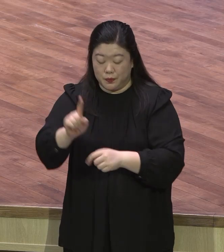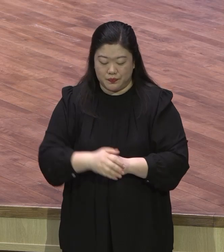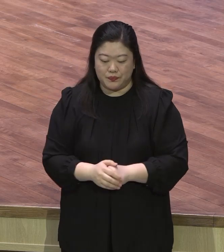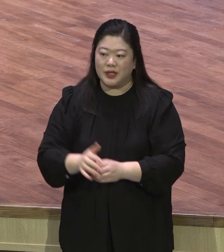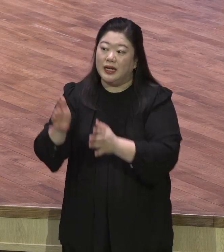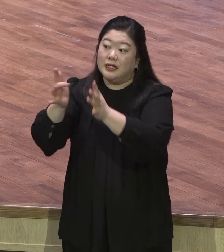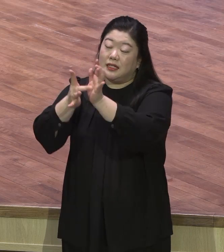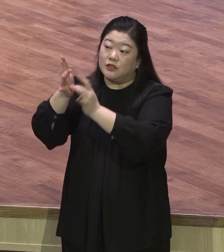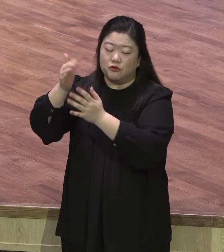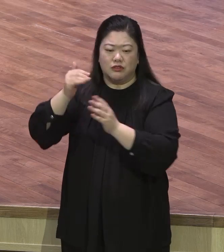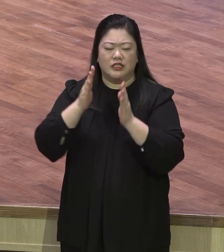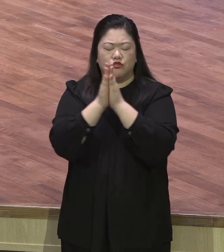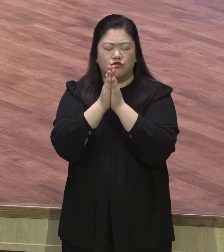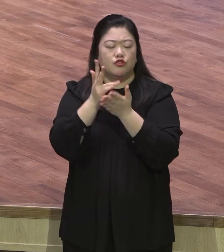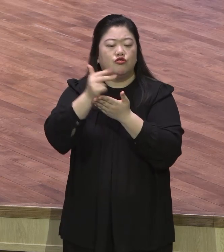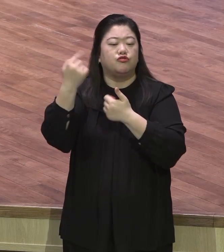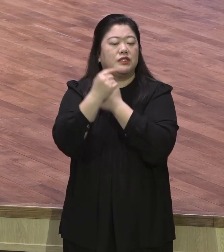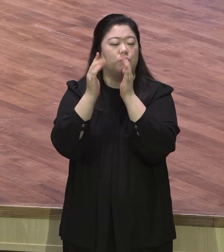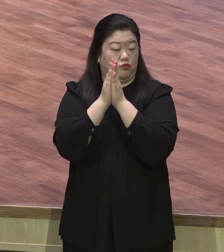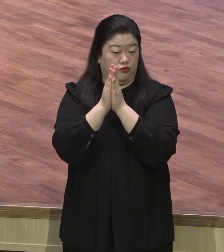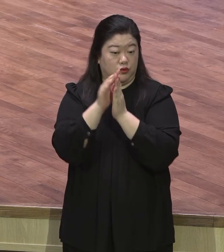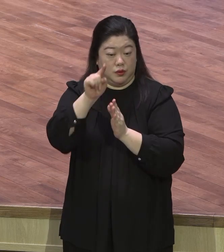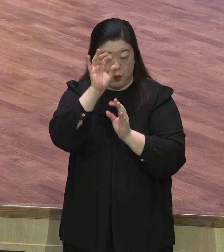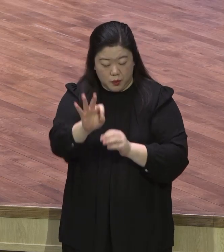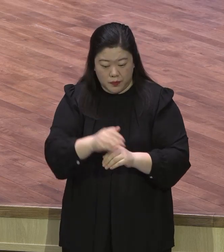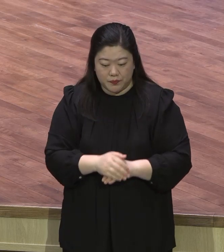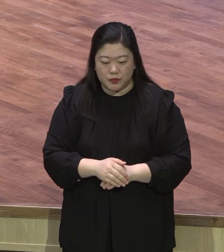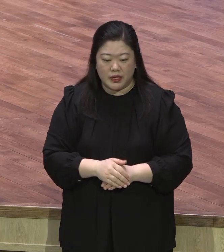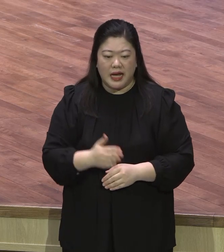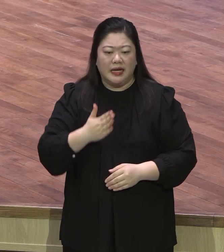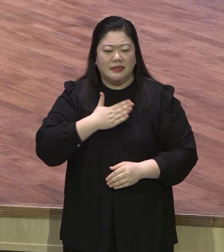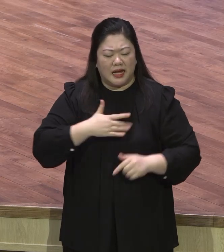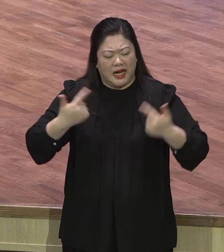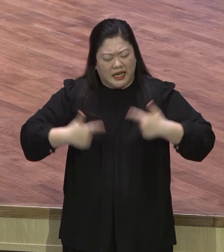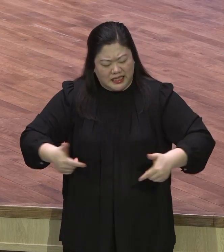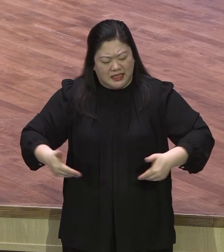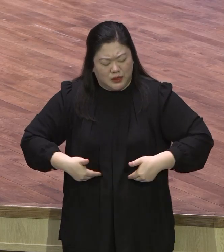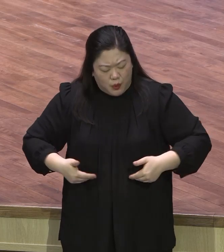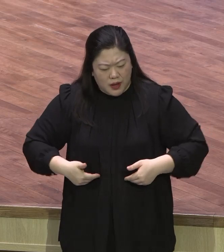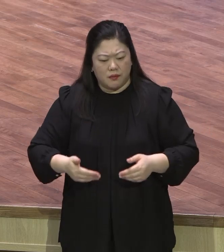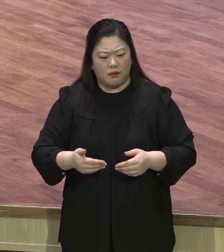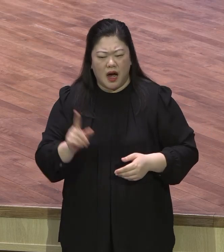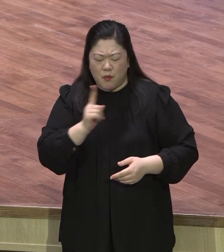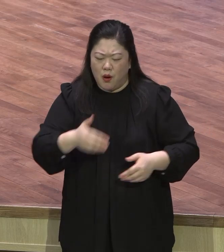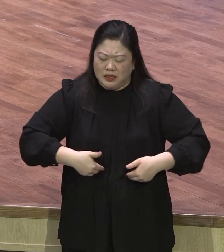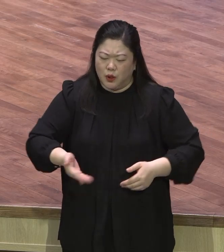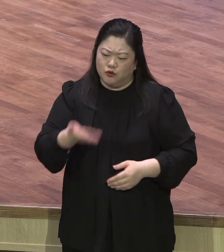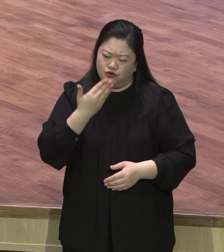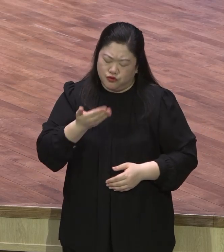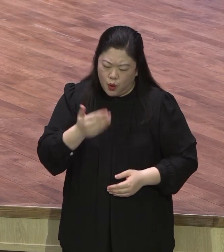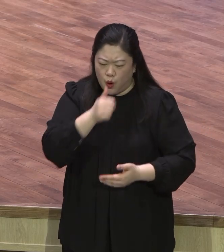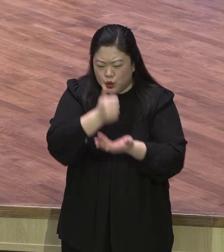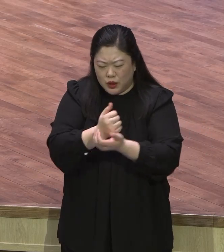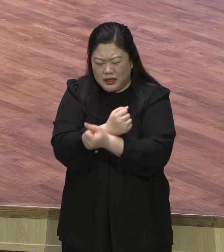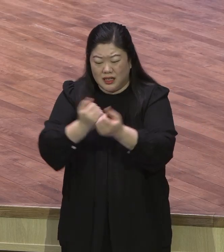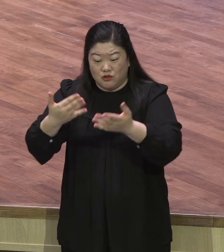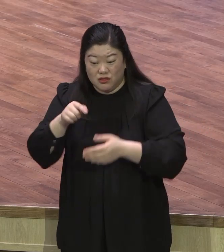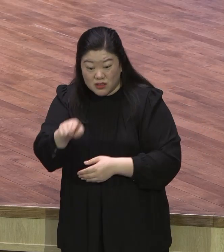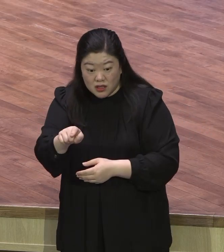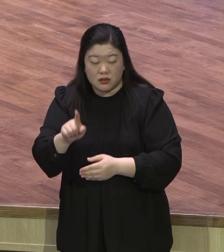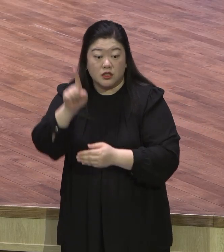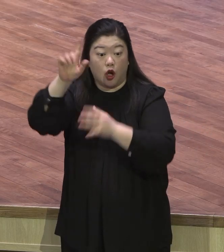양식을 주옵시고 시험에 들게 하지 마옵시고 그런 내용들은 천국 가면 할 필요 없는 내용들이고